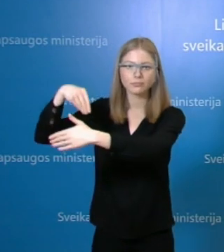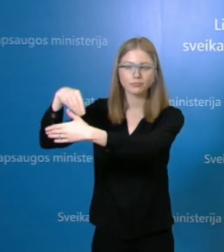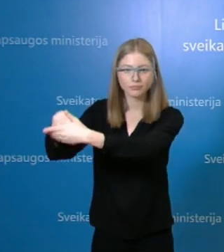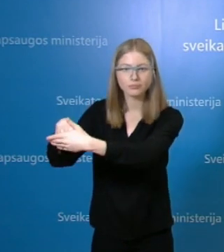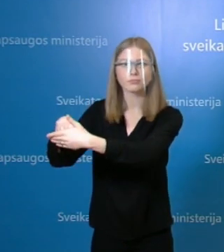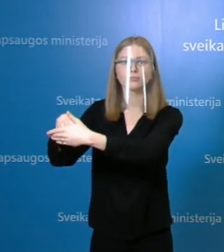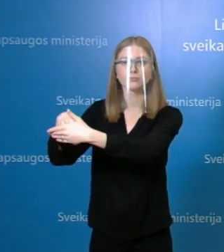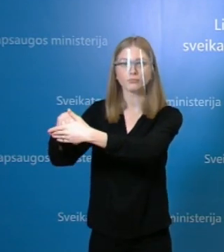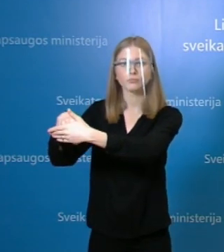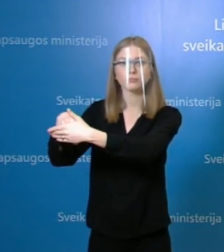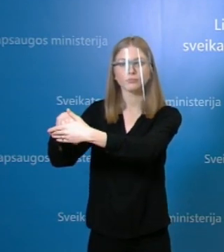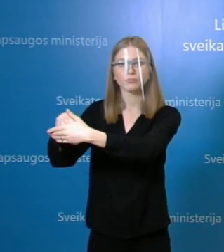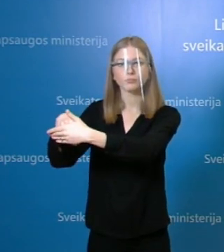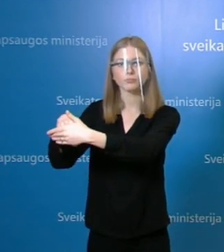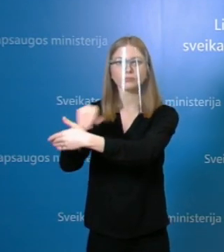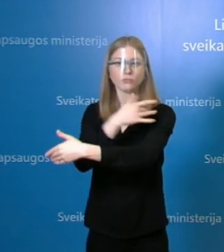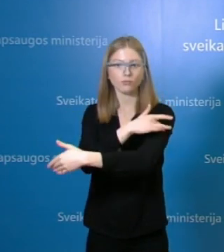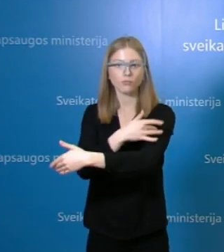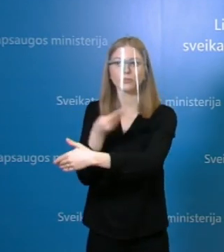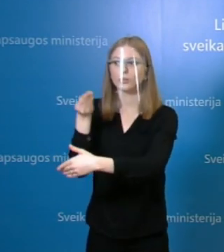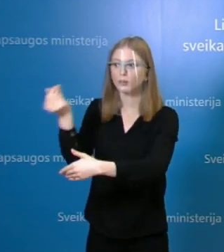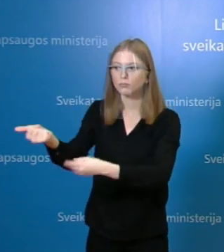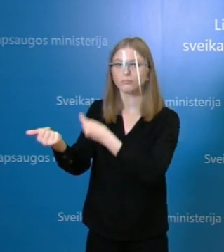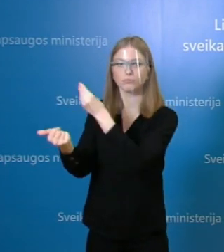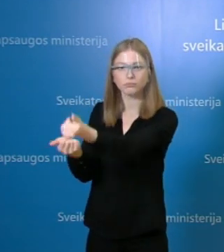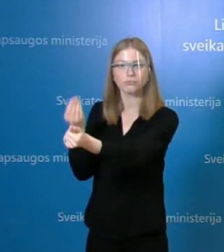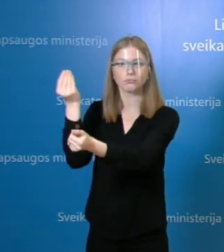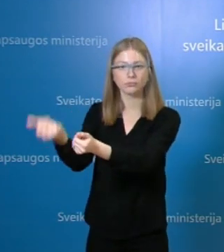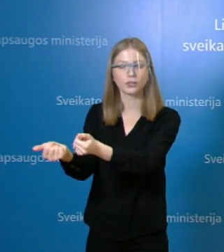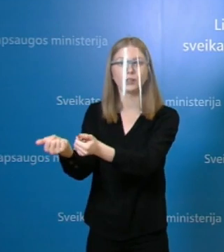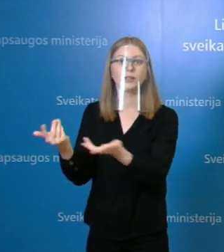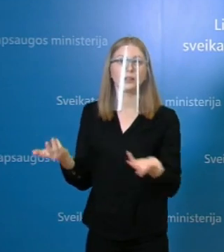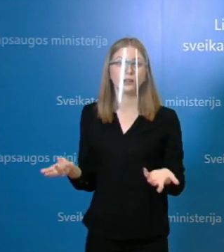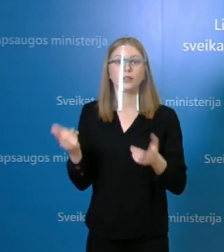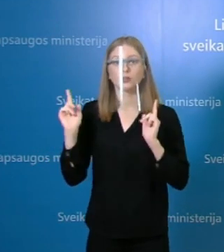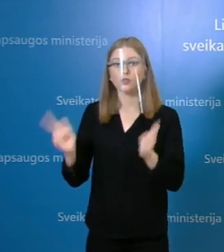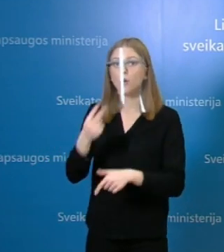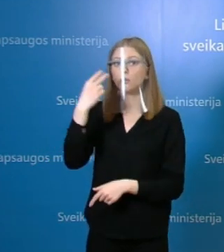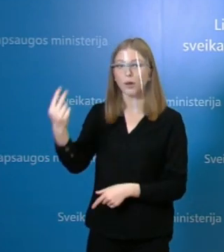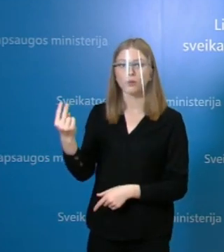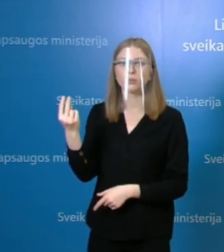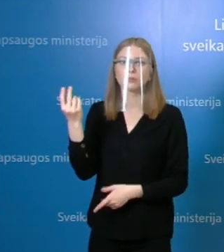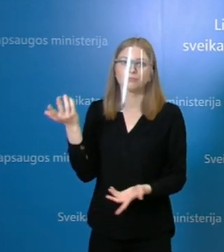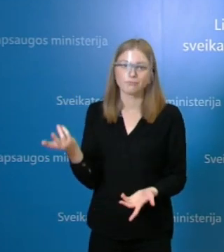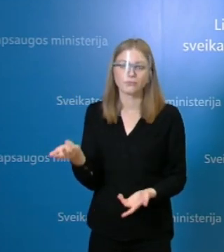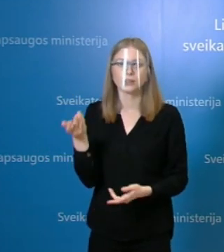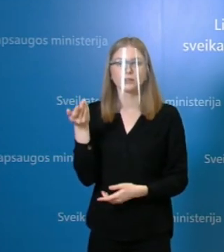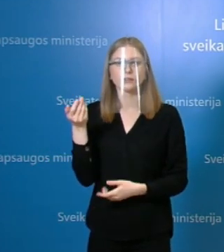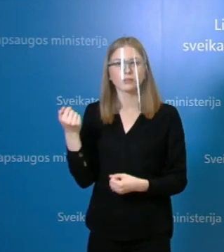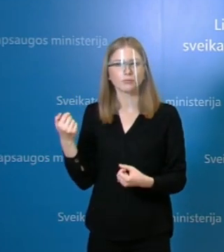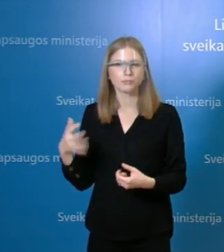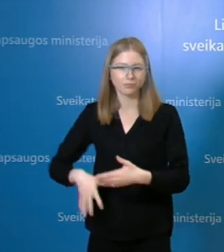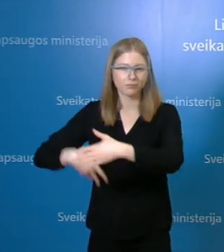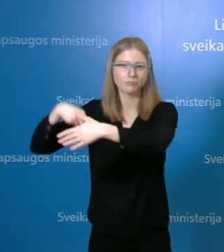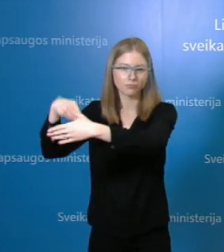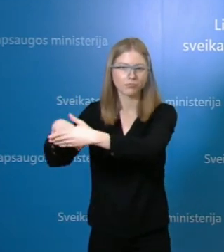asmeninėmis lėšomis ir susimoka už tas paslaugas. Ir be abejo, kad viskas kainuoja pinigus. Ir yra tam tikri